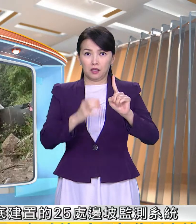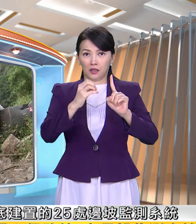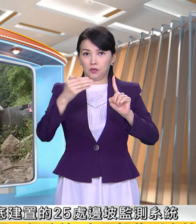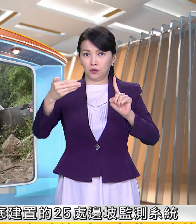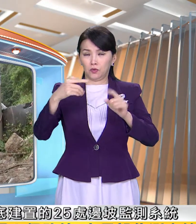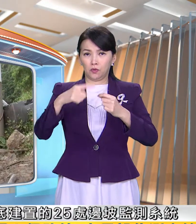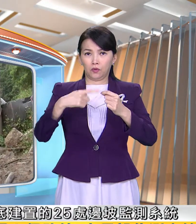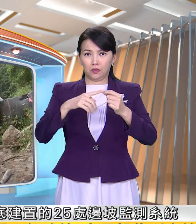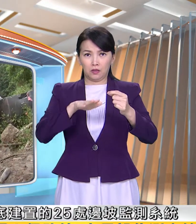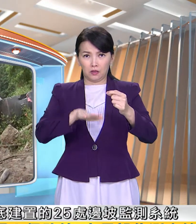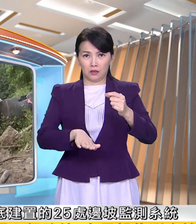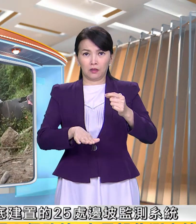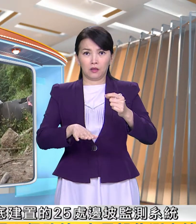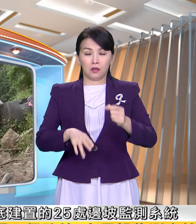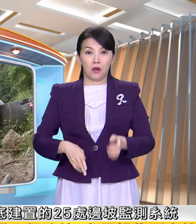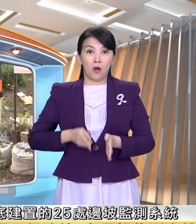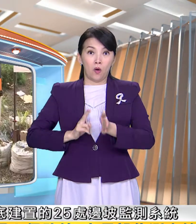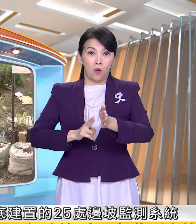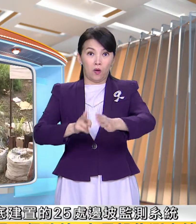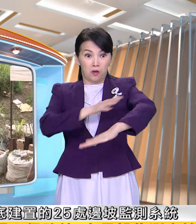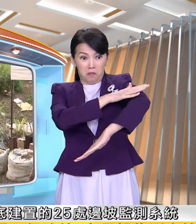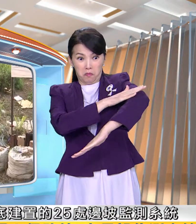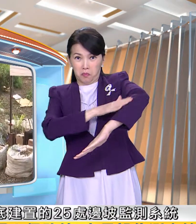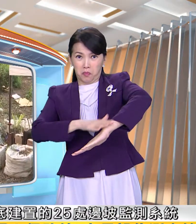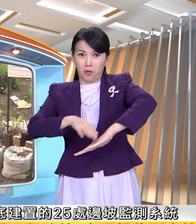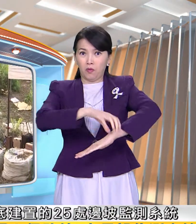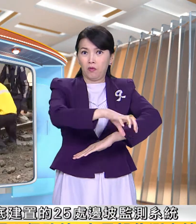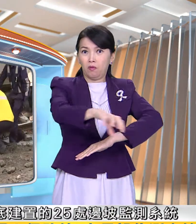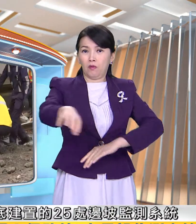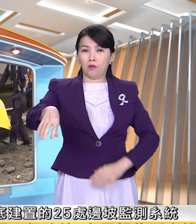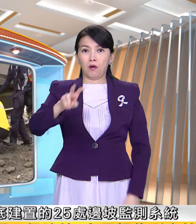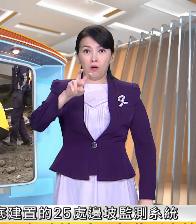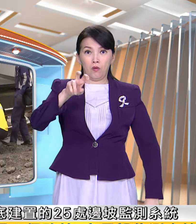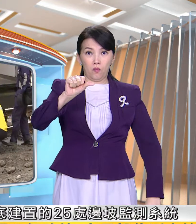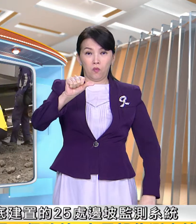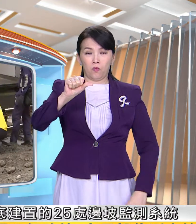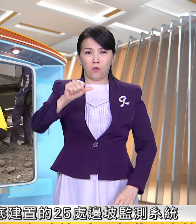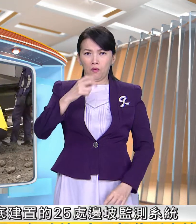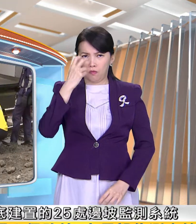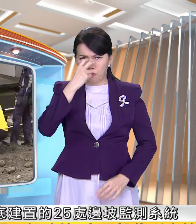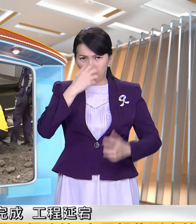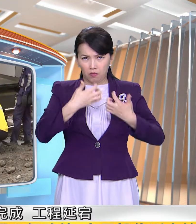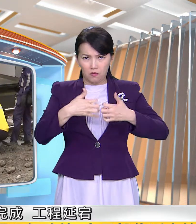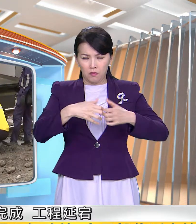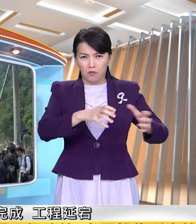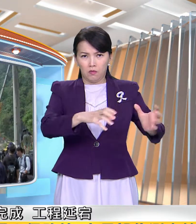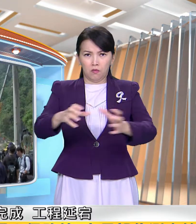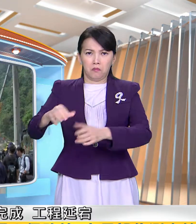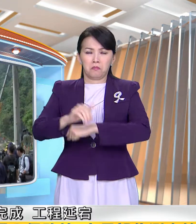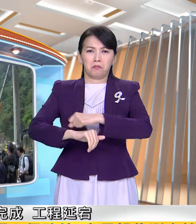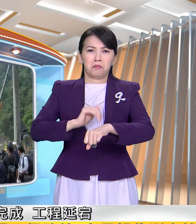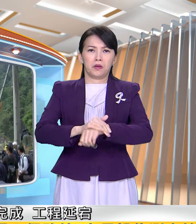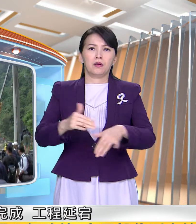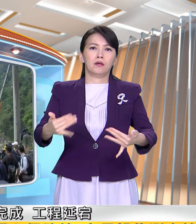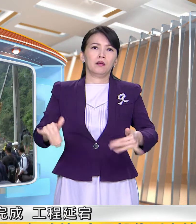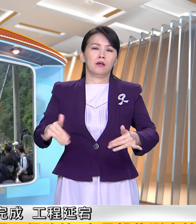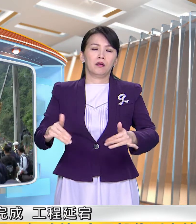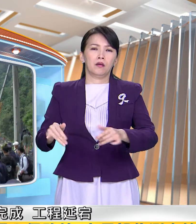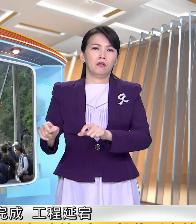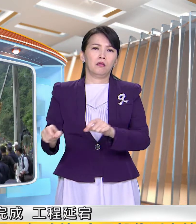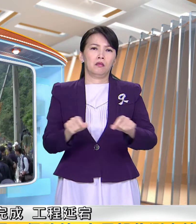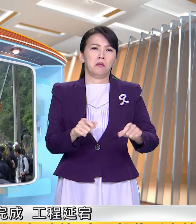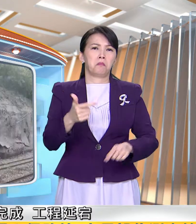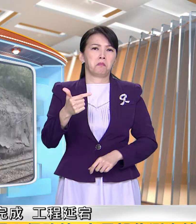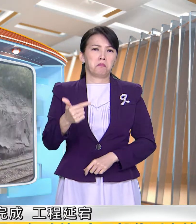言，台铁在2019年底设置的25处边坡监测系统，到现在还没有完